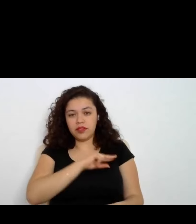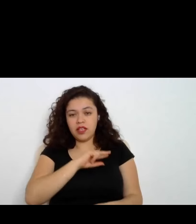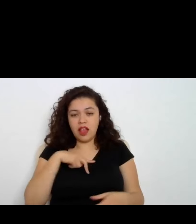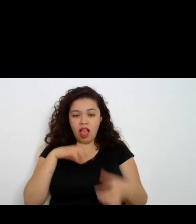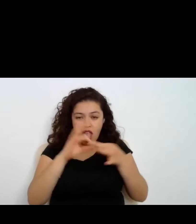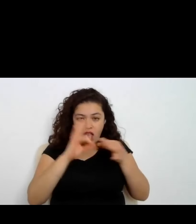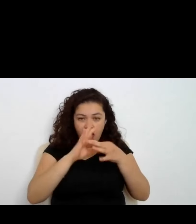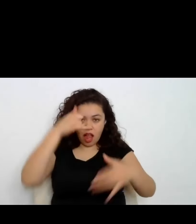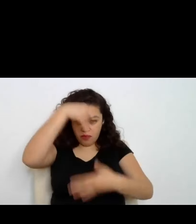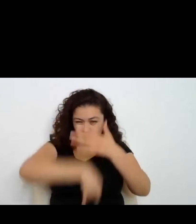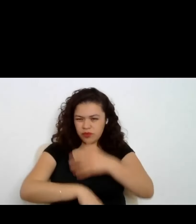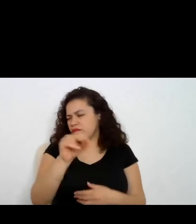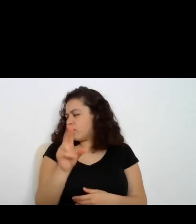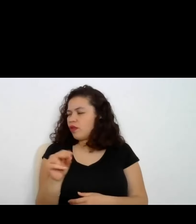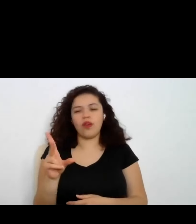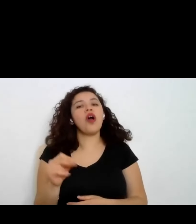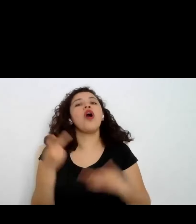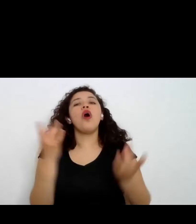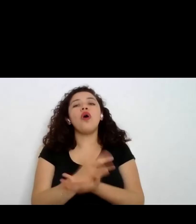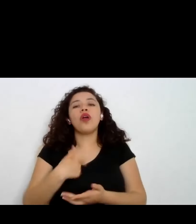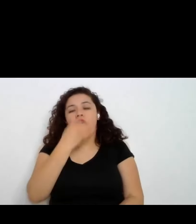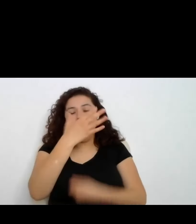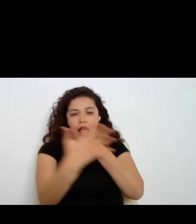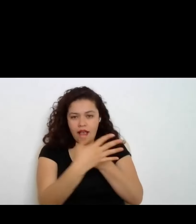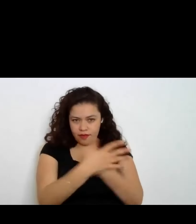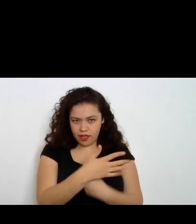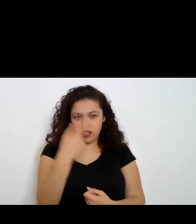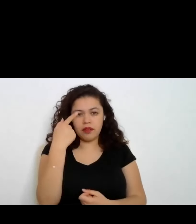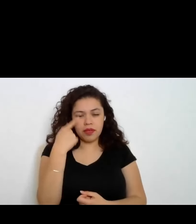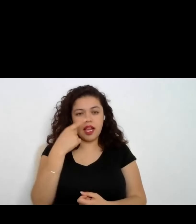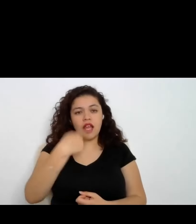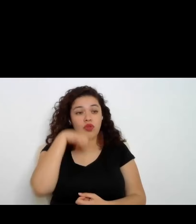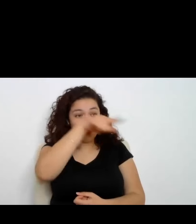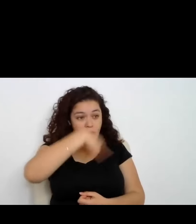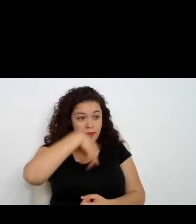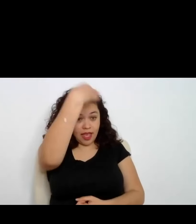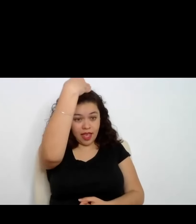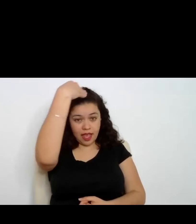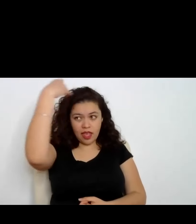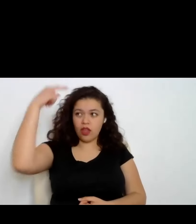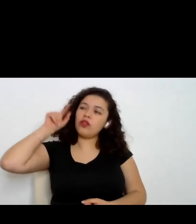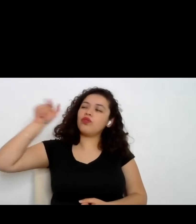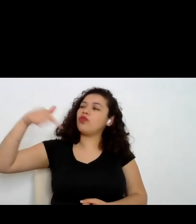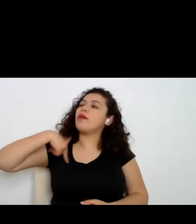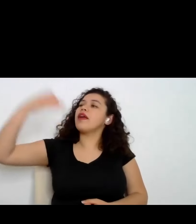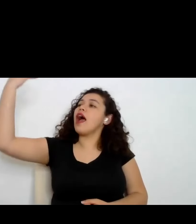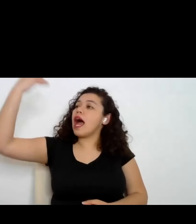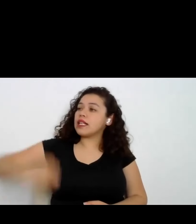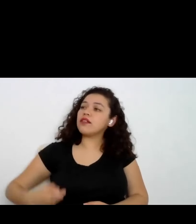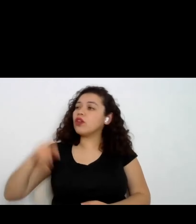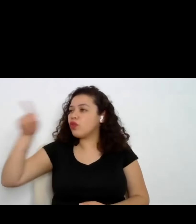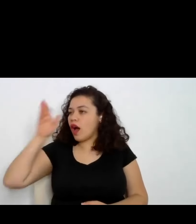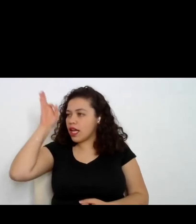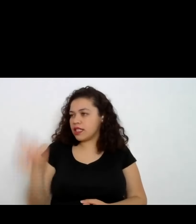sí le tengo que decir al empleado de que me autorice a yo poder realizar transferencias de